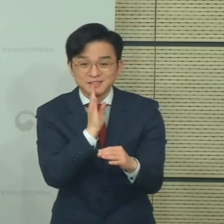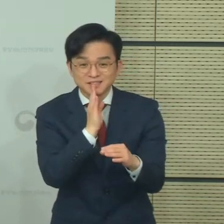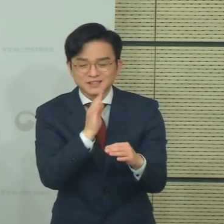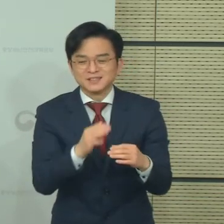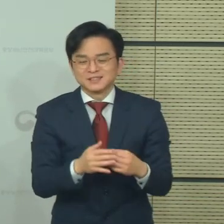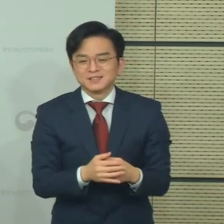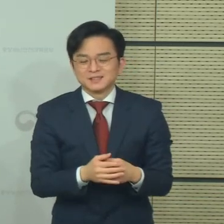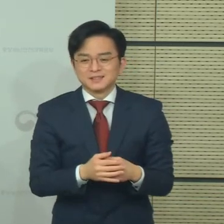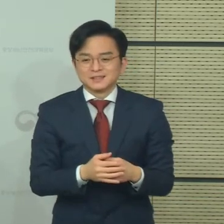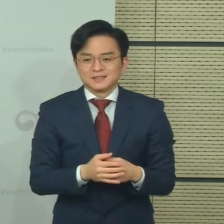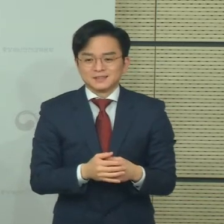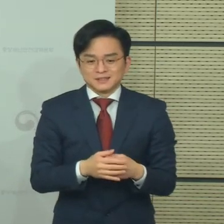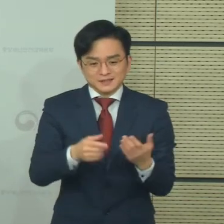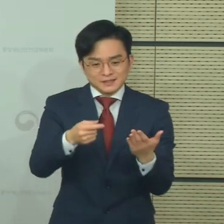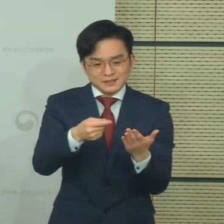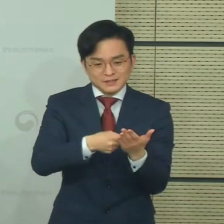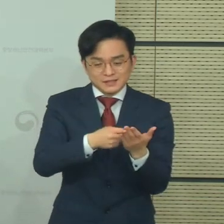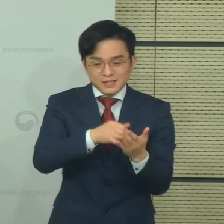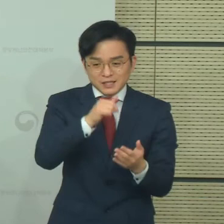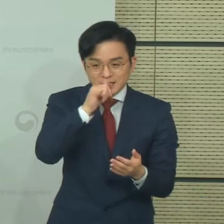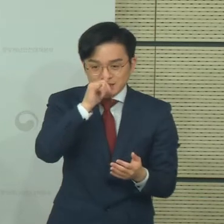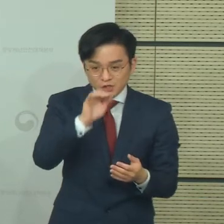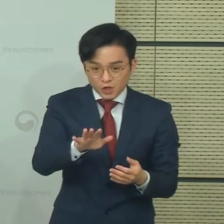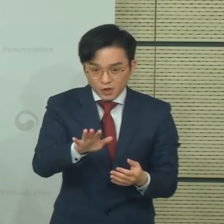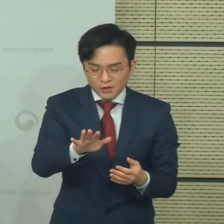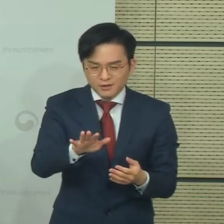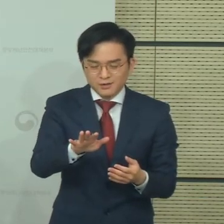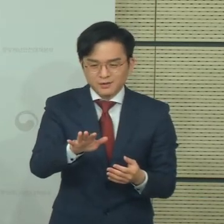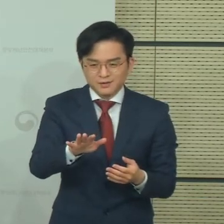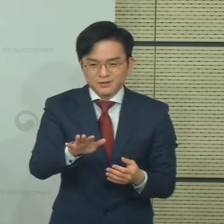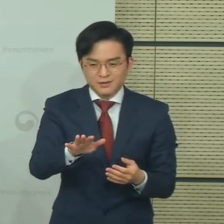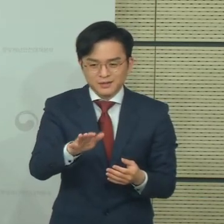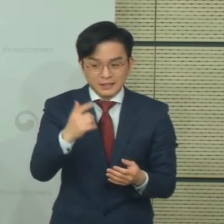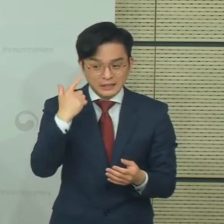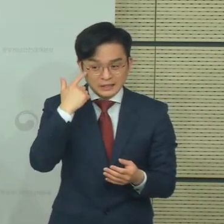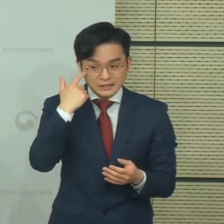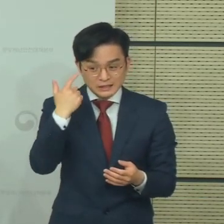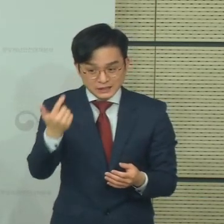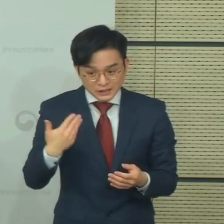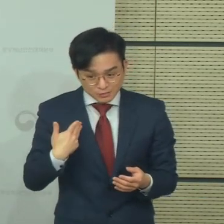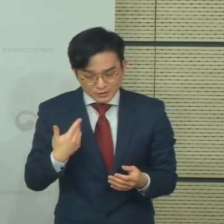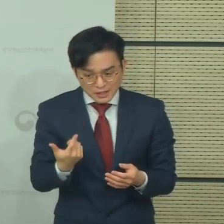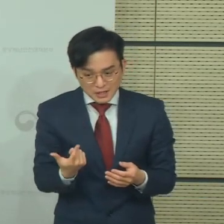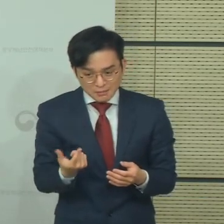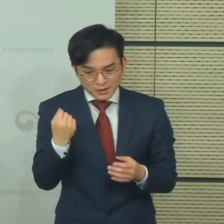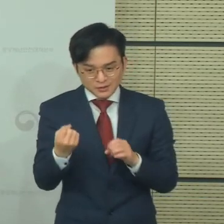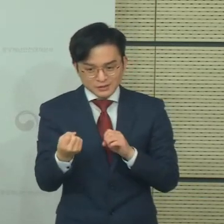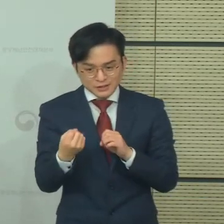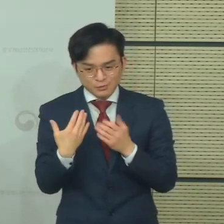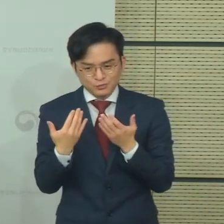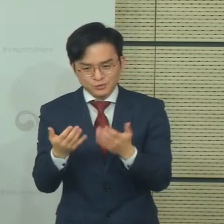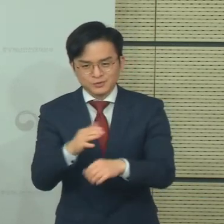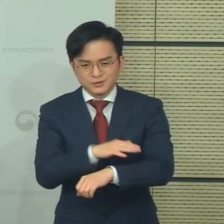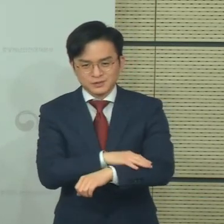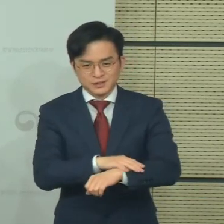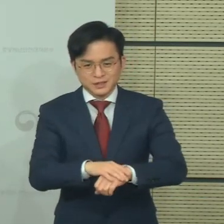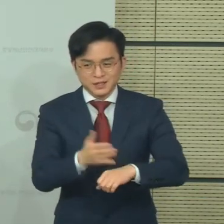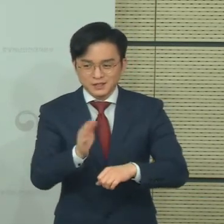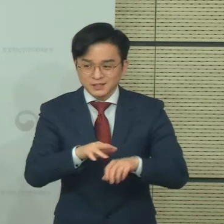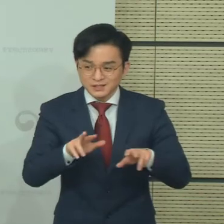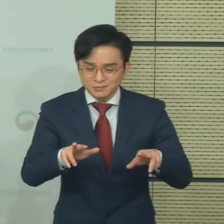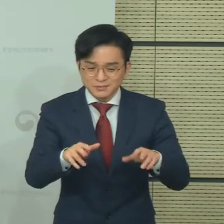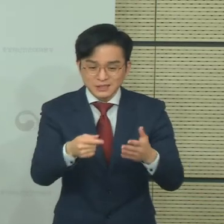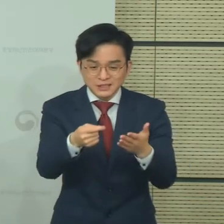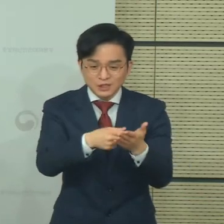뭐 질문이 조금 뭐 계속해서 제가 전달을 받고 있는 그런 상황들이어서 좀 여러